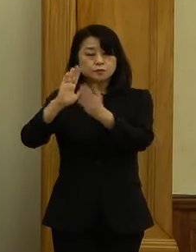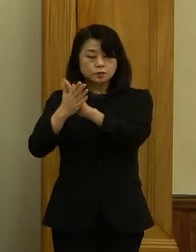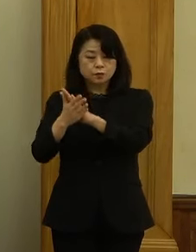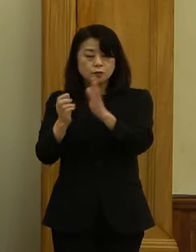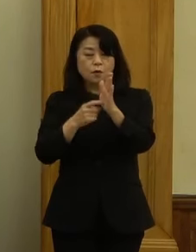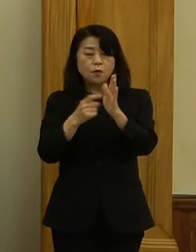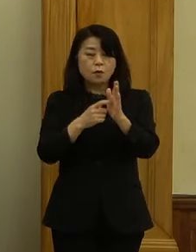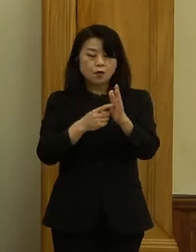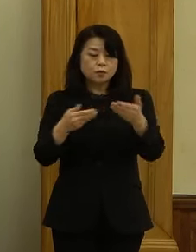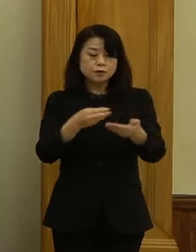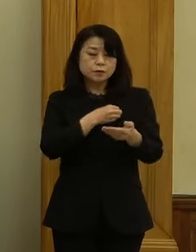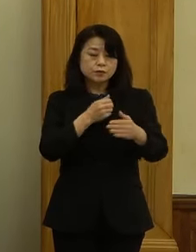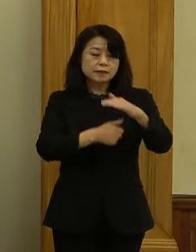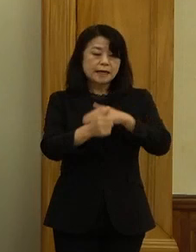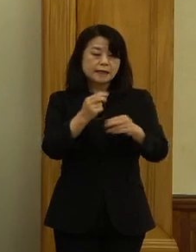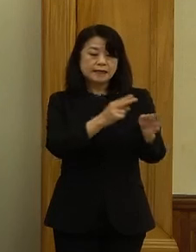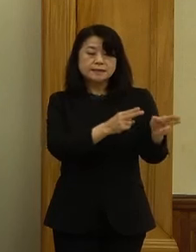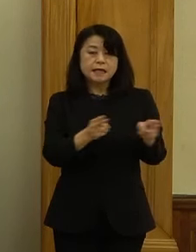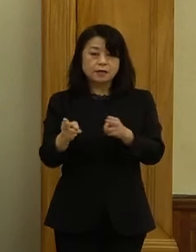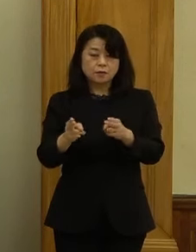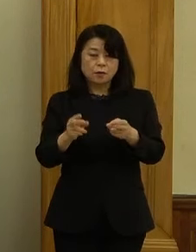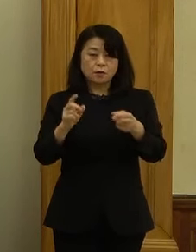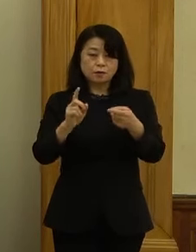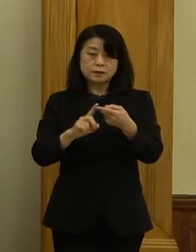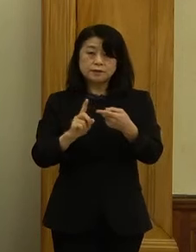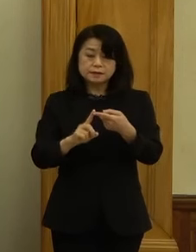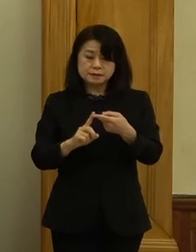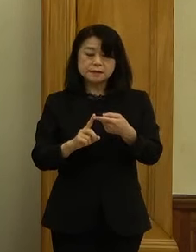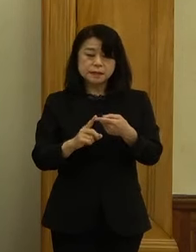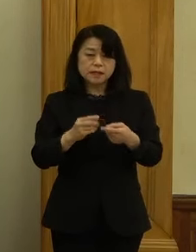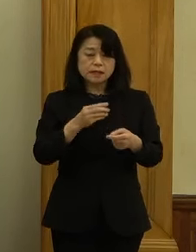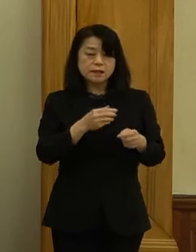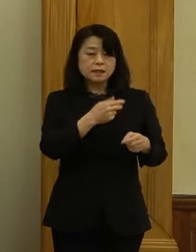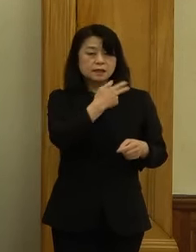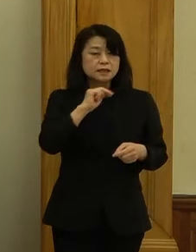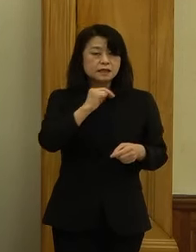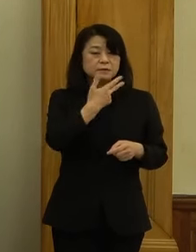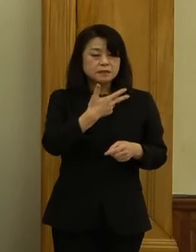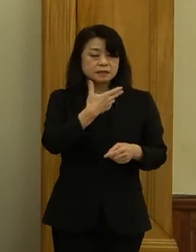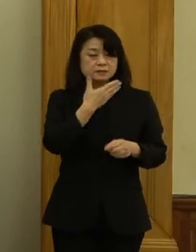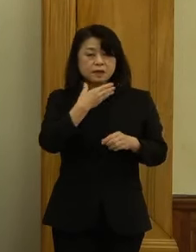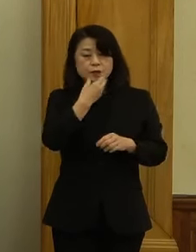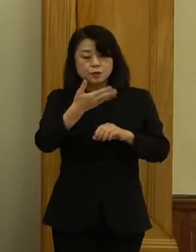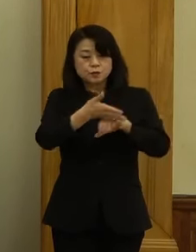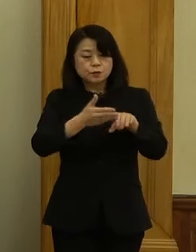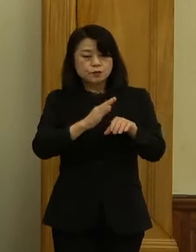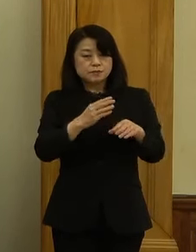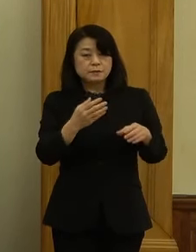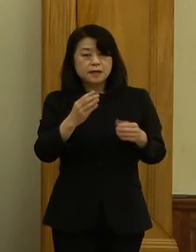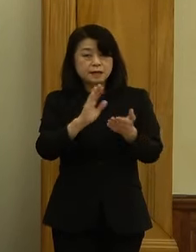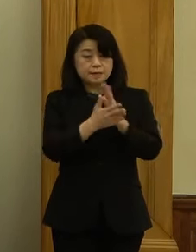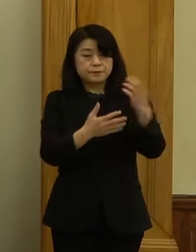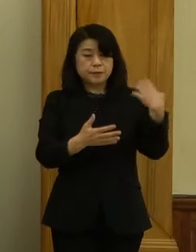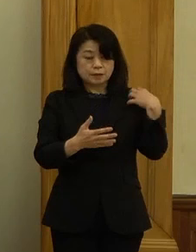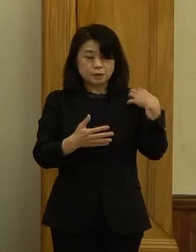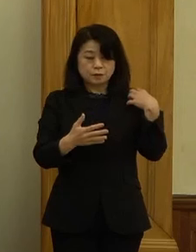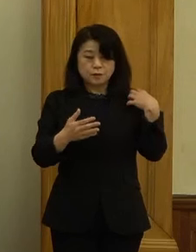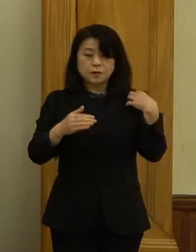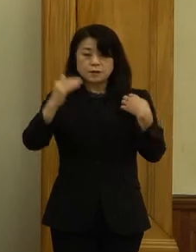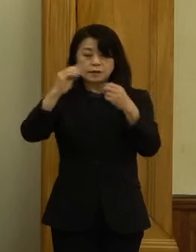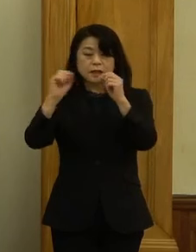職員派遣制度によりまして日市には福島県が高岡市には広島市がそれぞれ